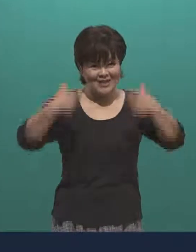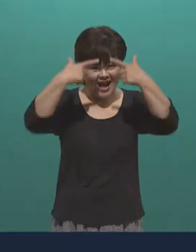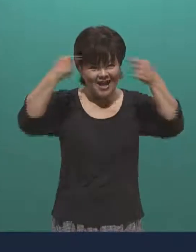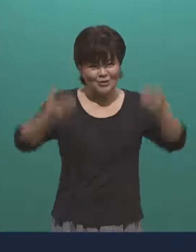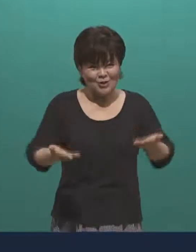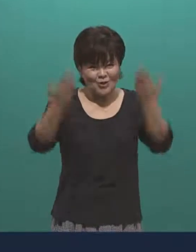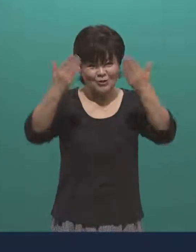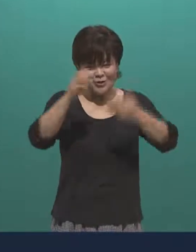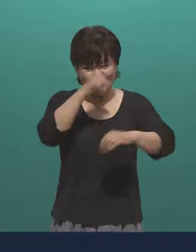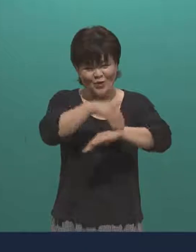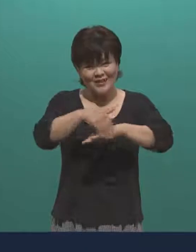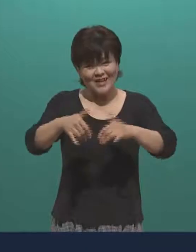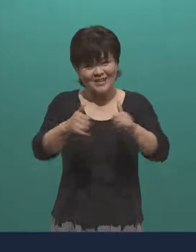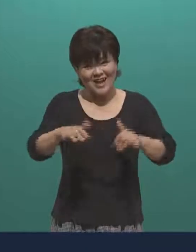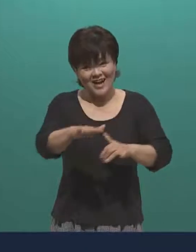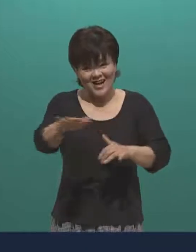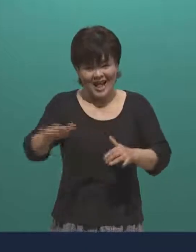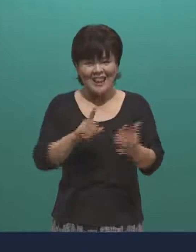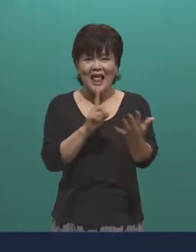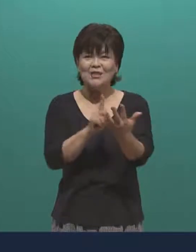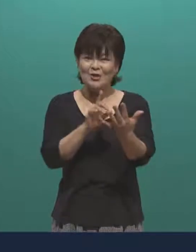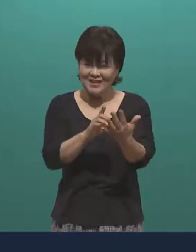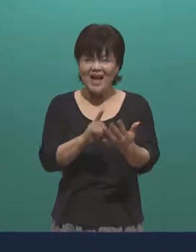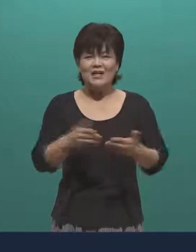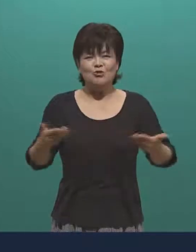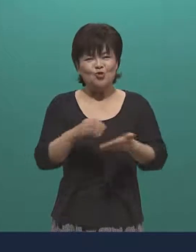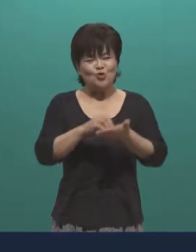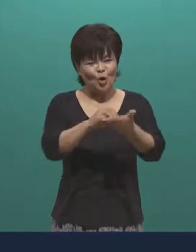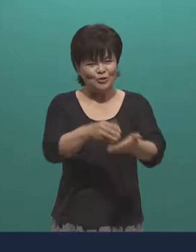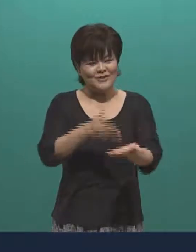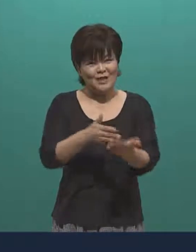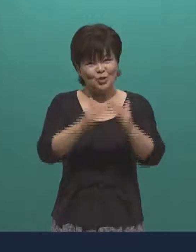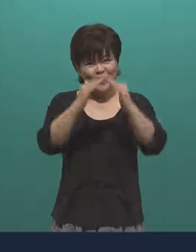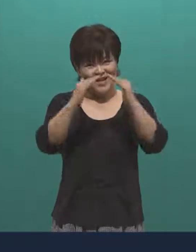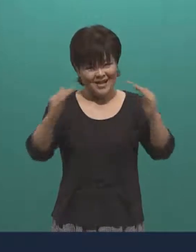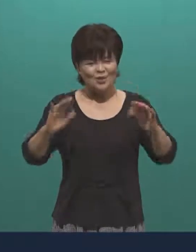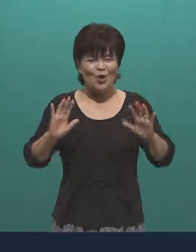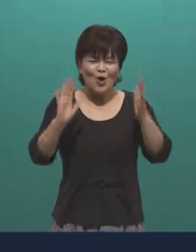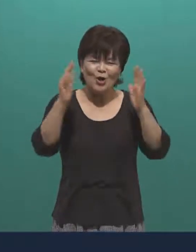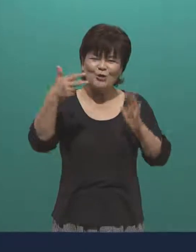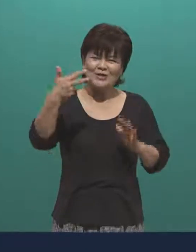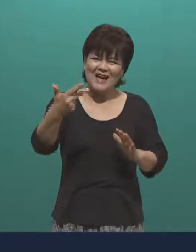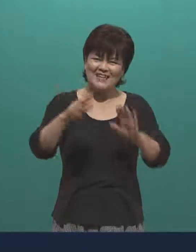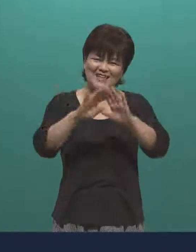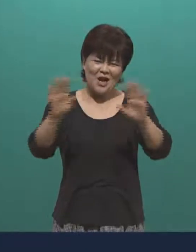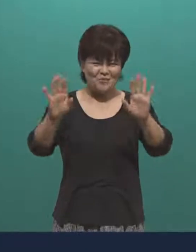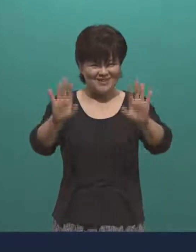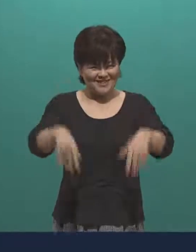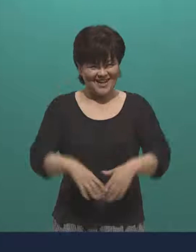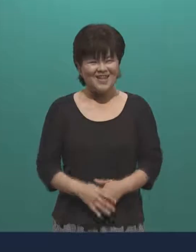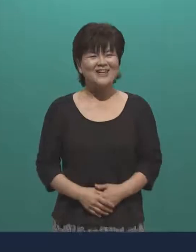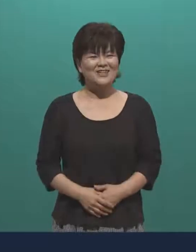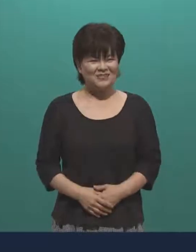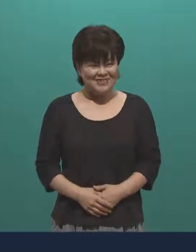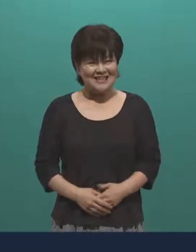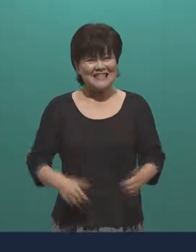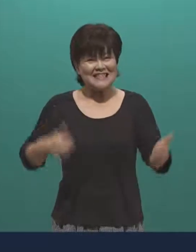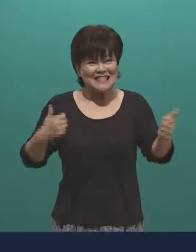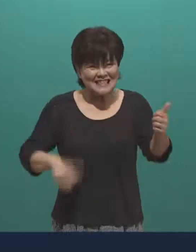来年春の大学卒業予定者らを対象にした就職説明会が大津市で開かれ